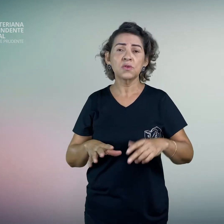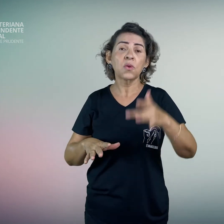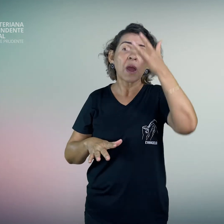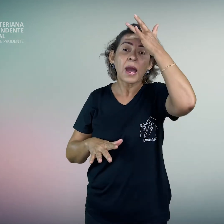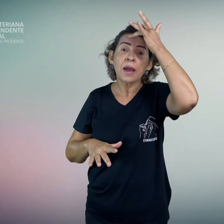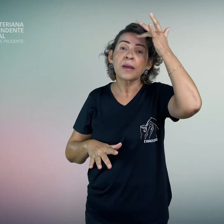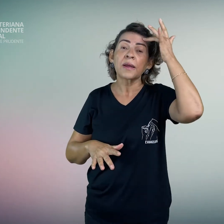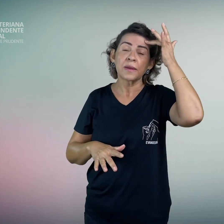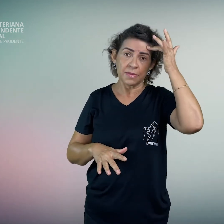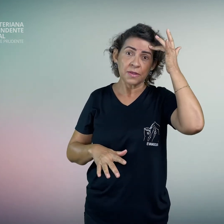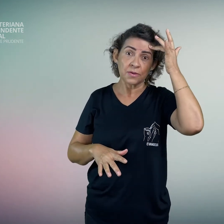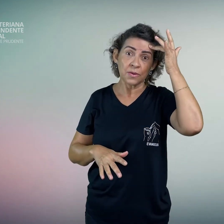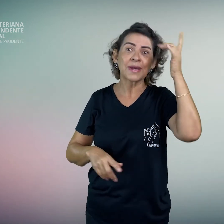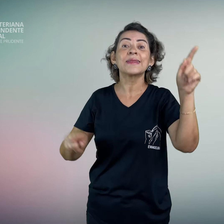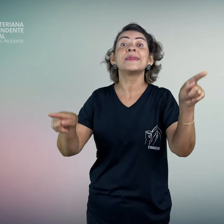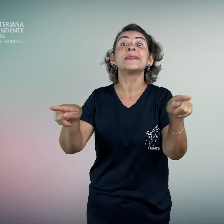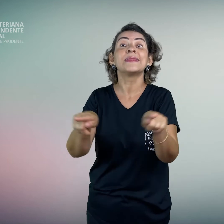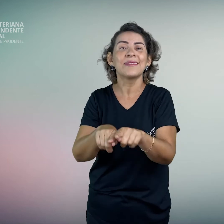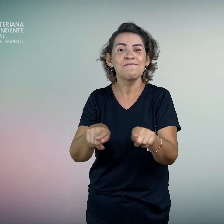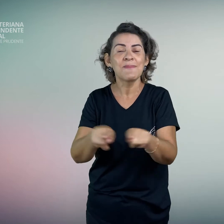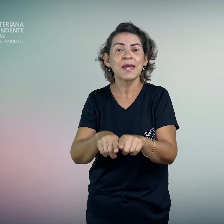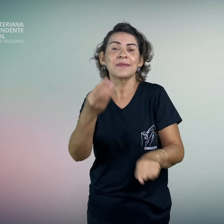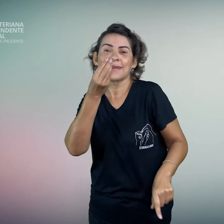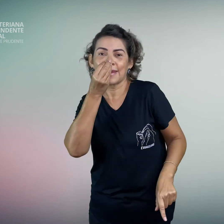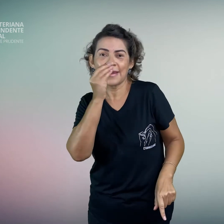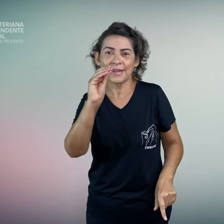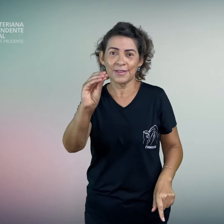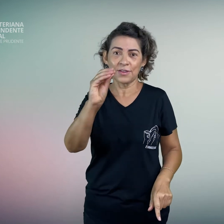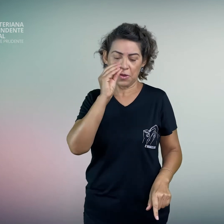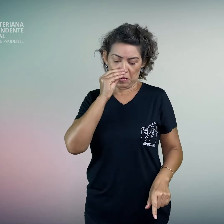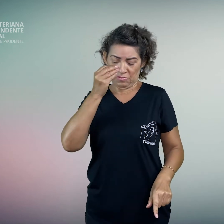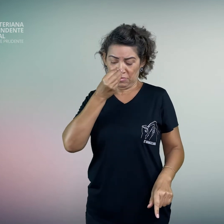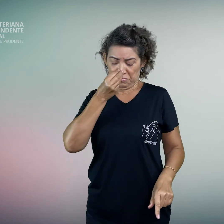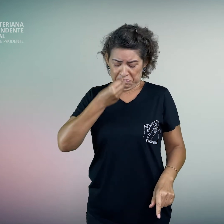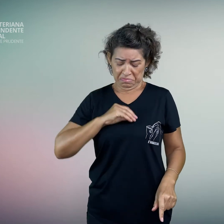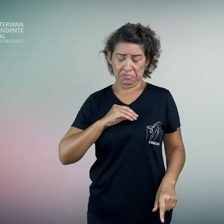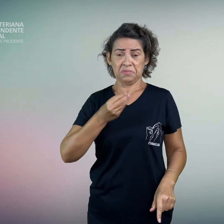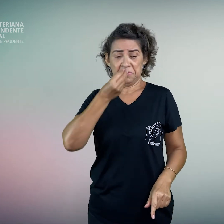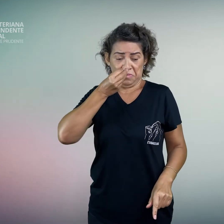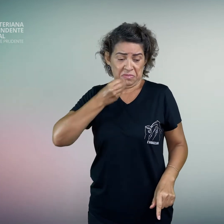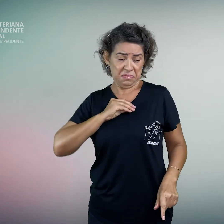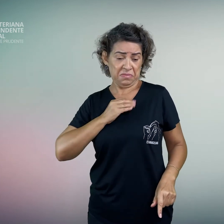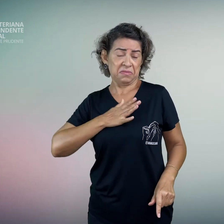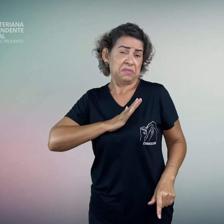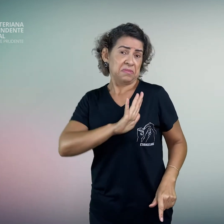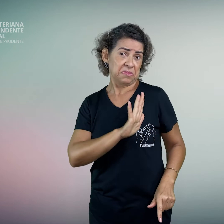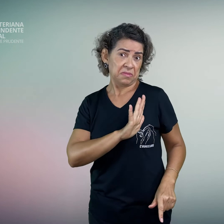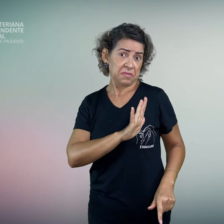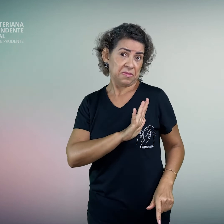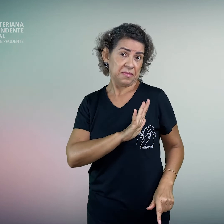pessoa rejeitada passa a rejeitar a si mesma, muitas vezes sem perceber.